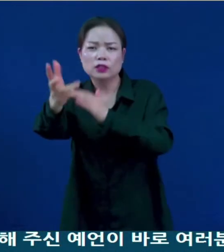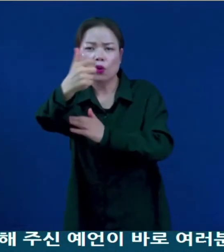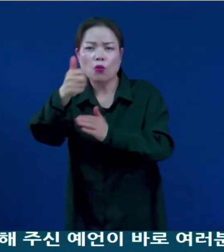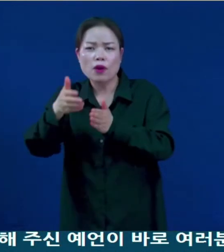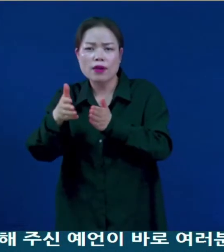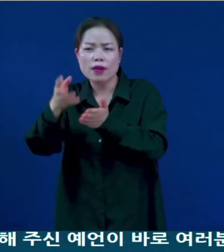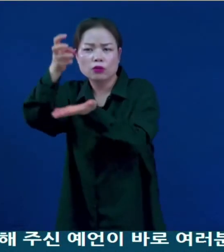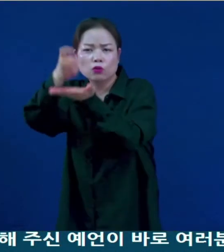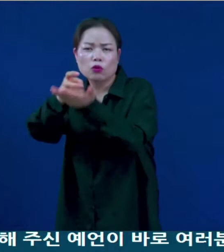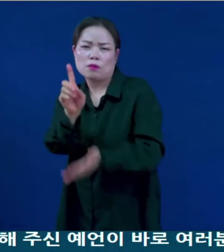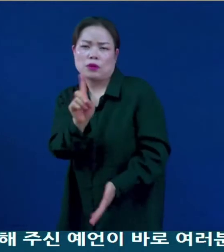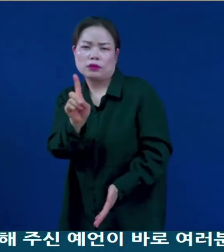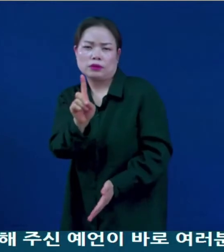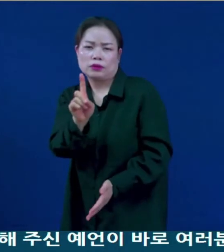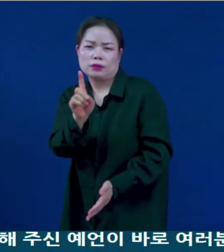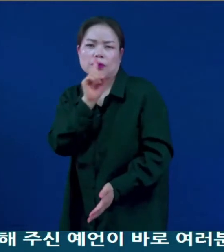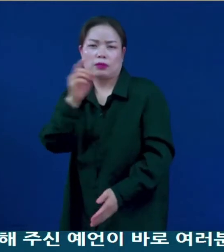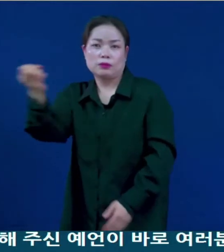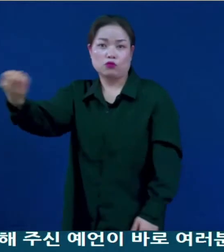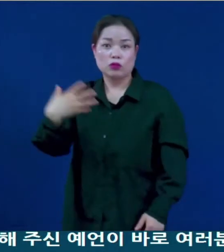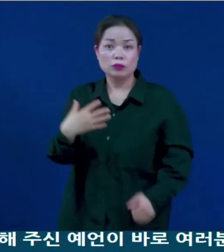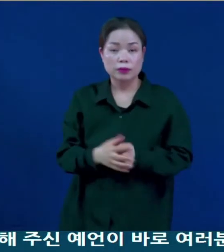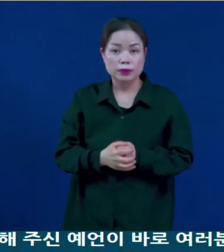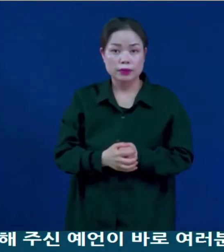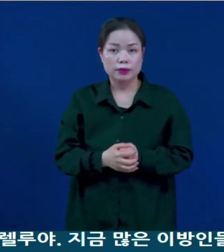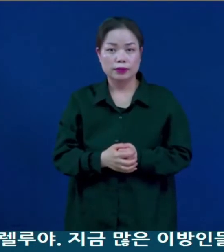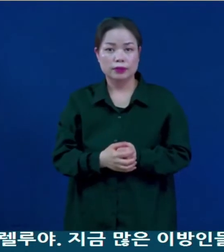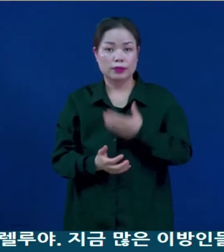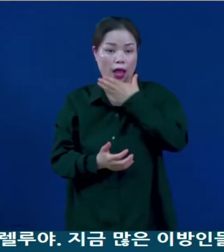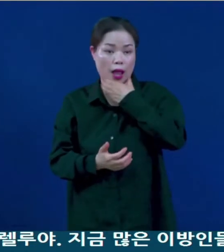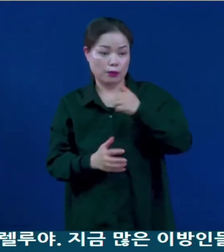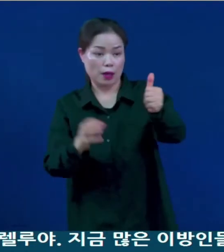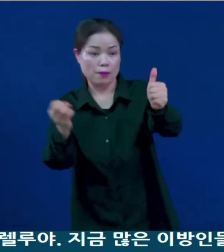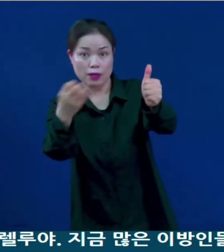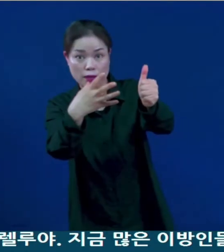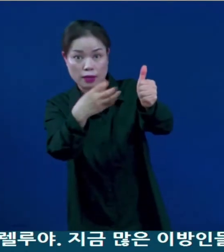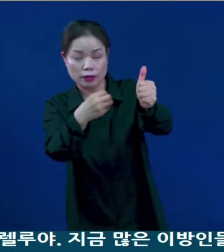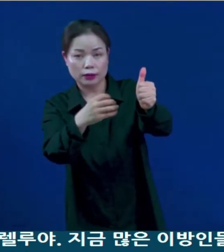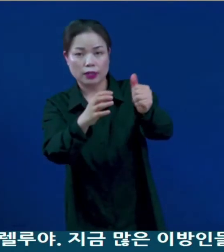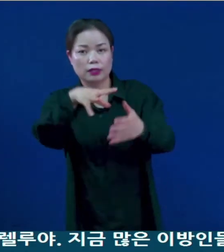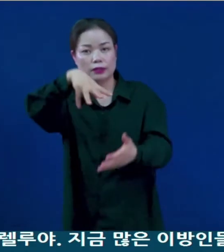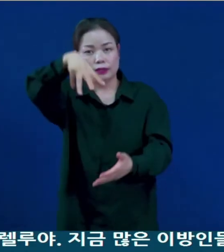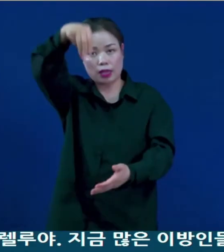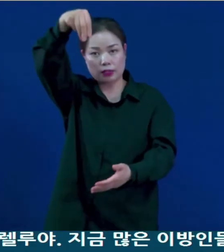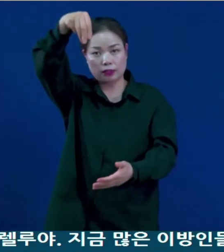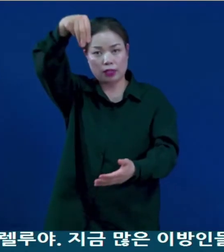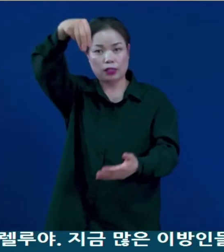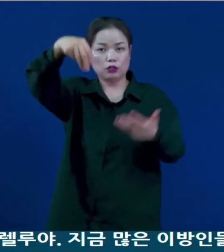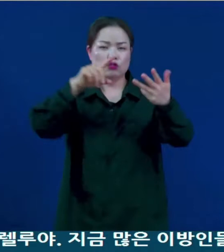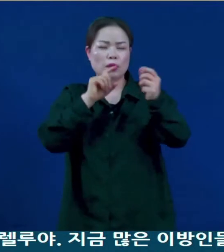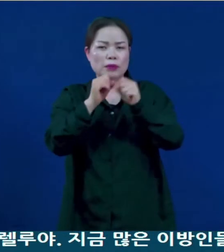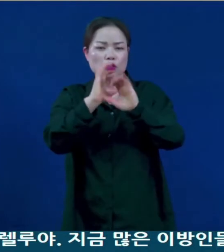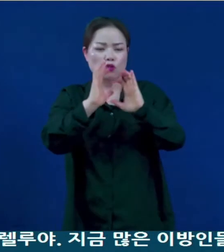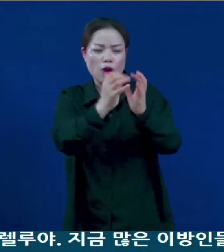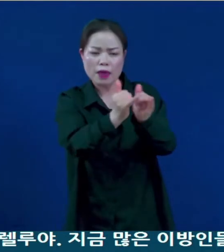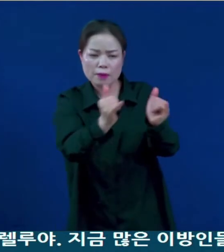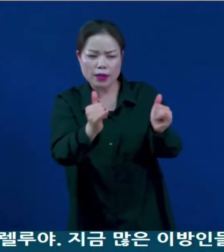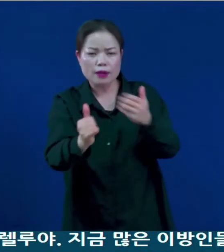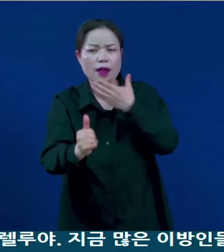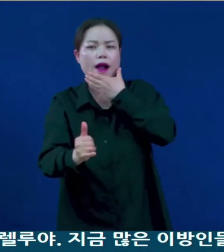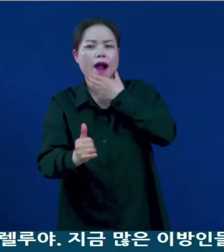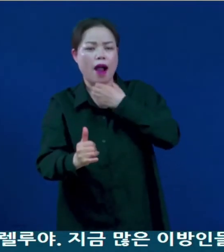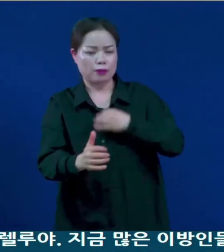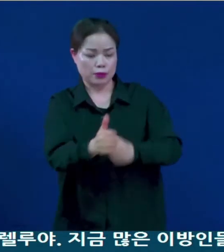무엇인지 말씀하셨습니다. 창세기 18장 19절에 보면 여호와의 백성